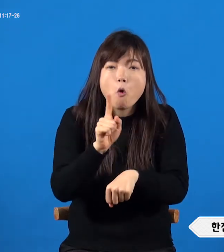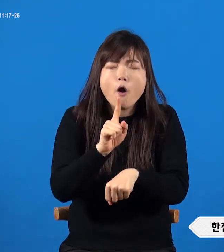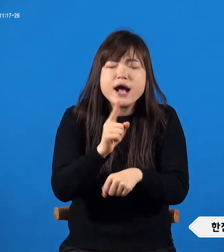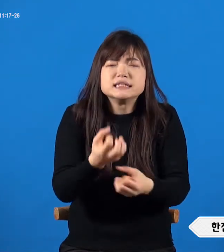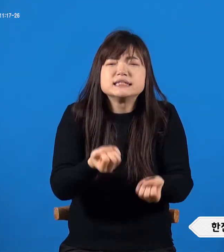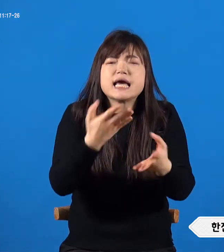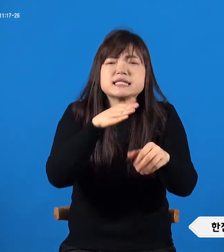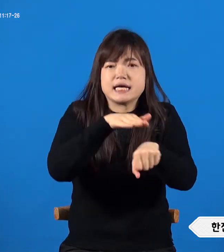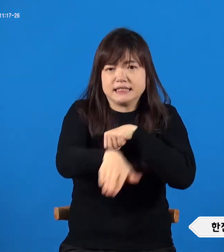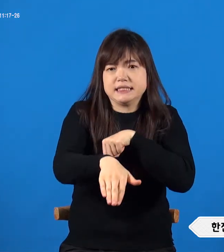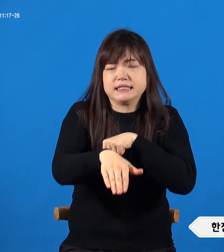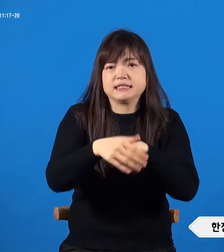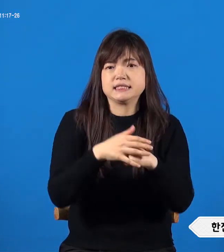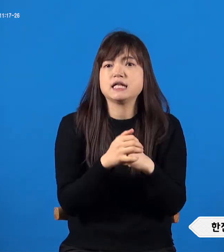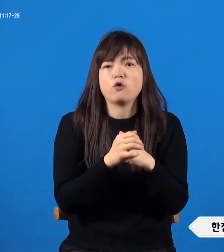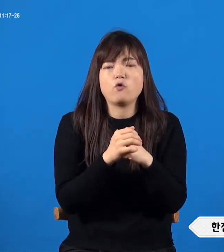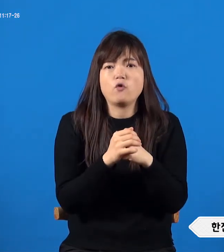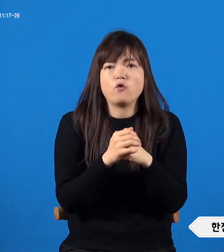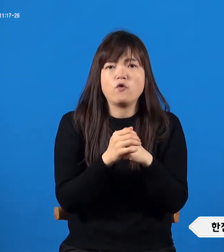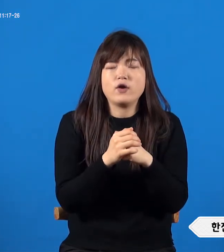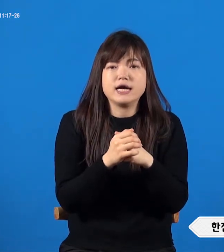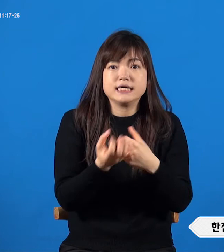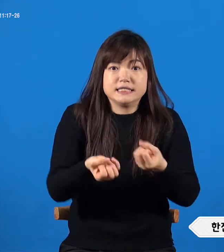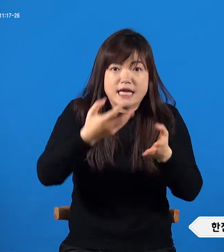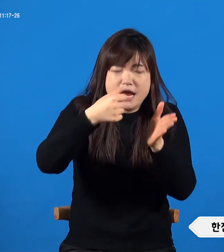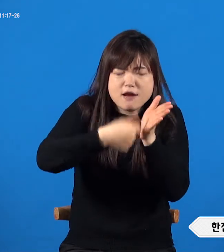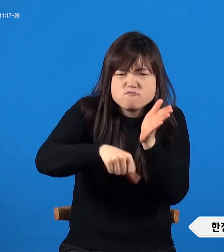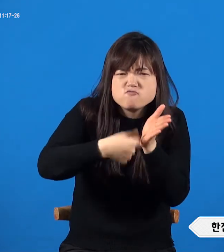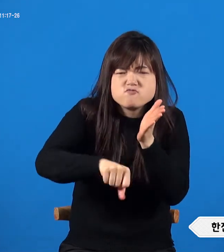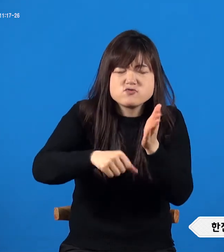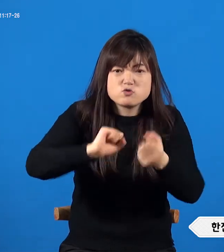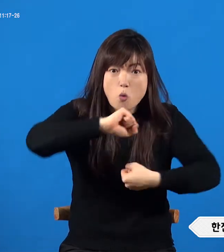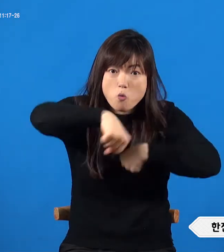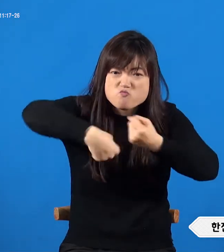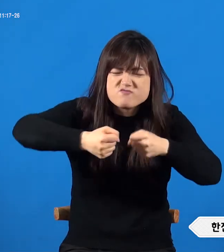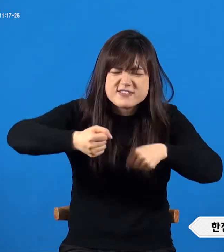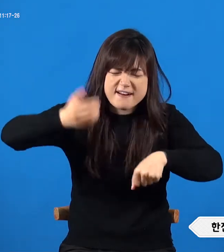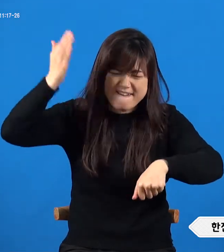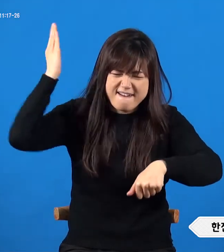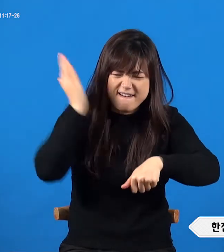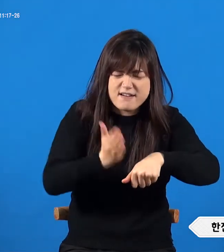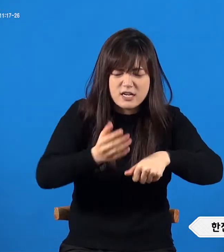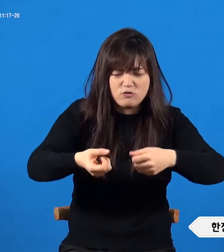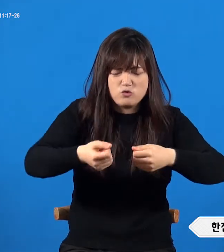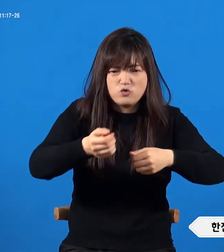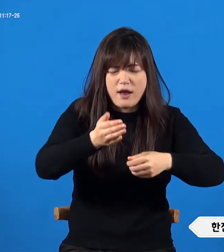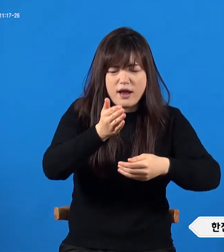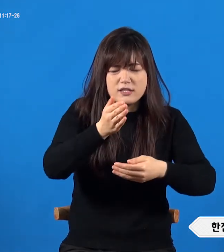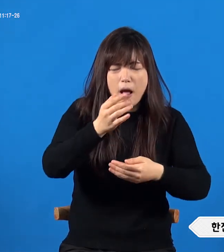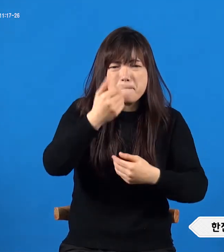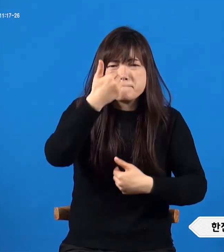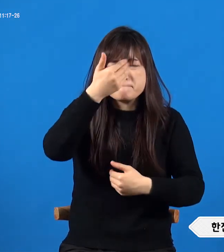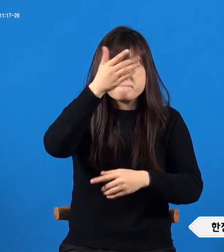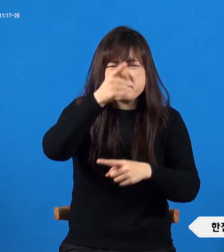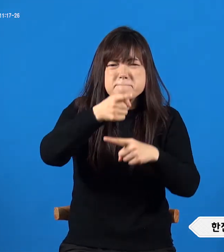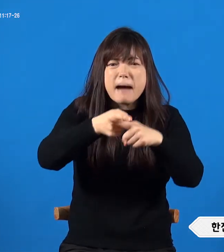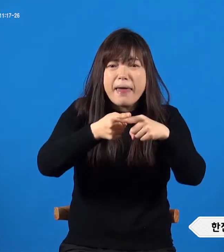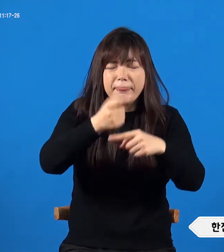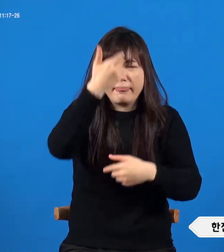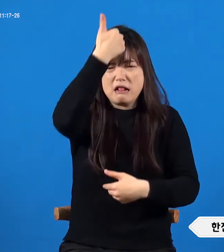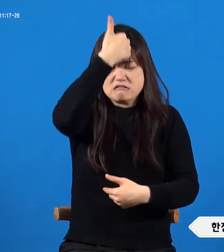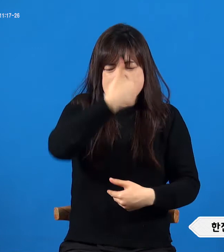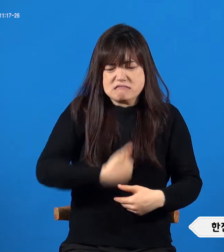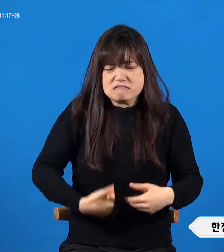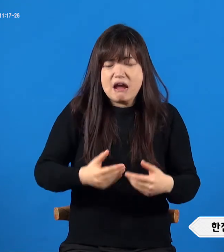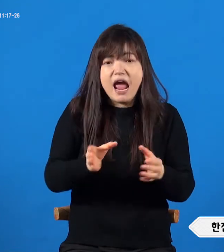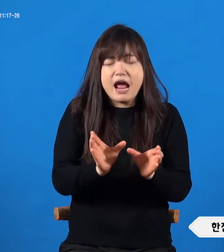보통 제사 형식으로 합니다. 제물을 쪼개어서 토막을 내어서 양쪽으로 이렇게